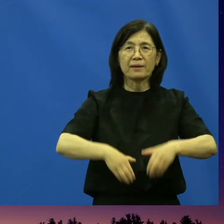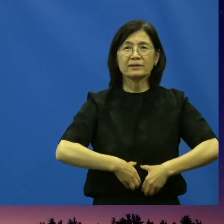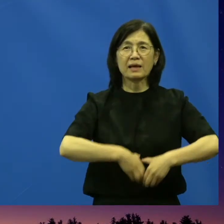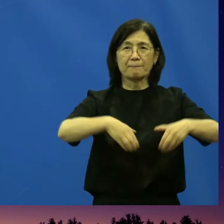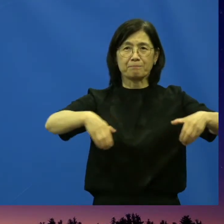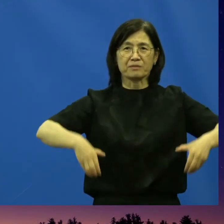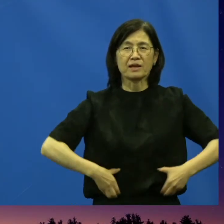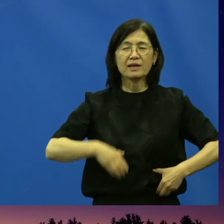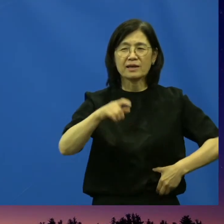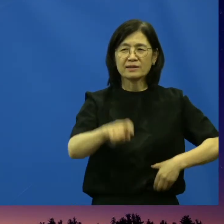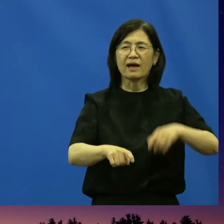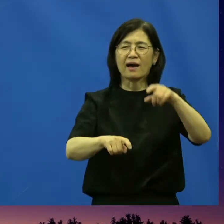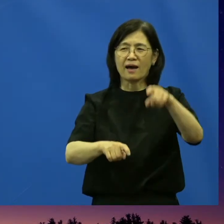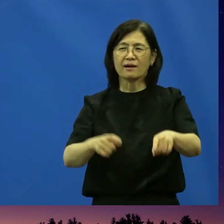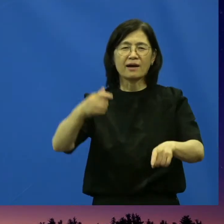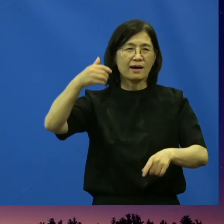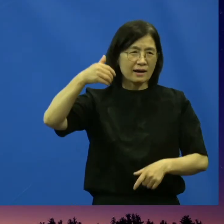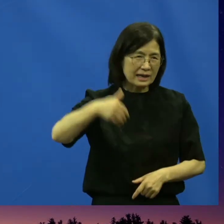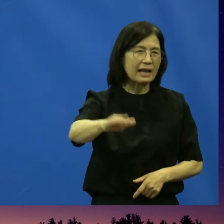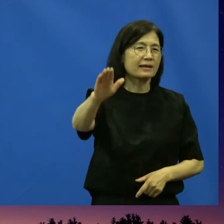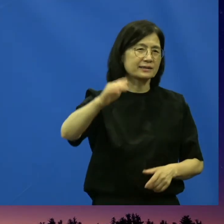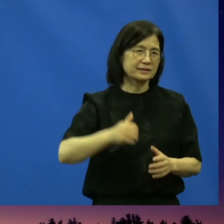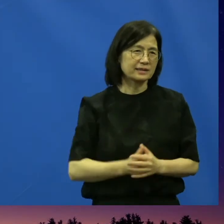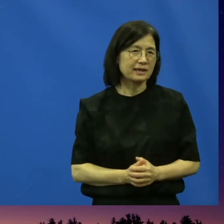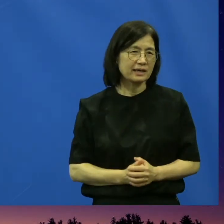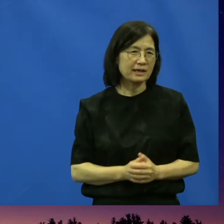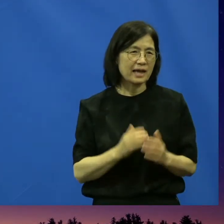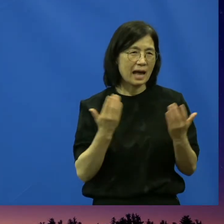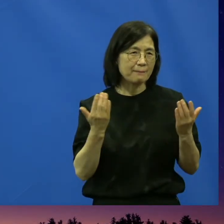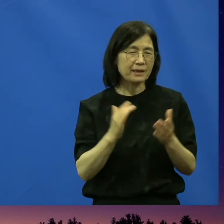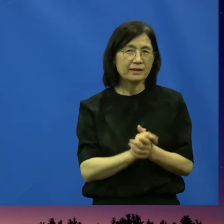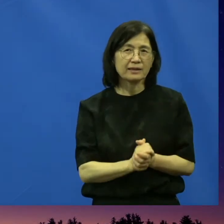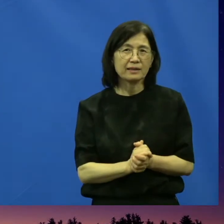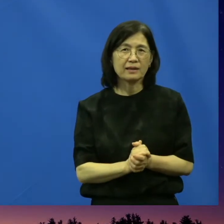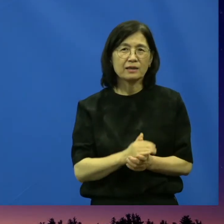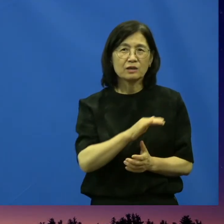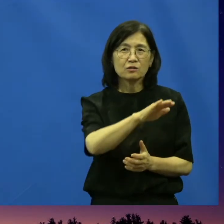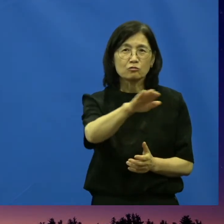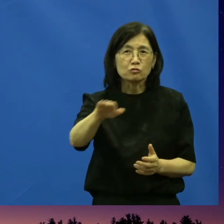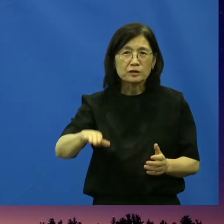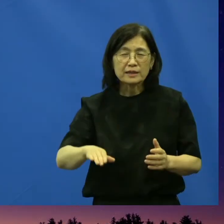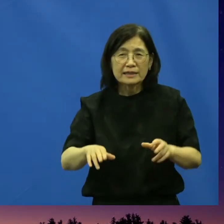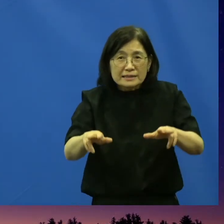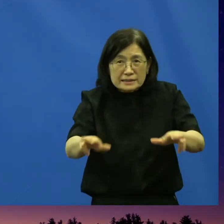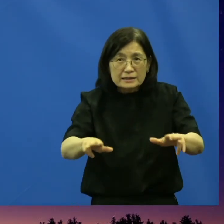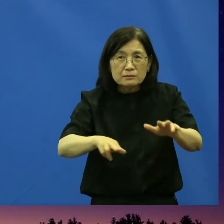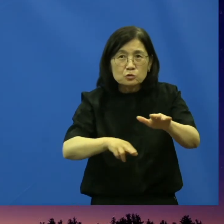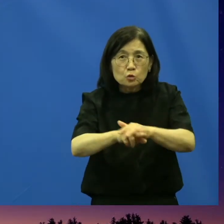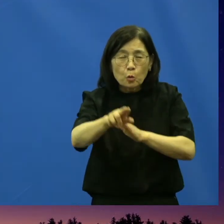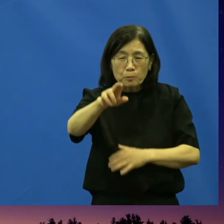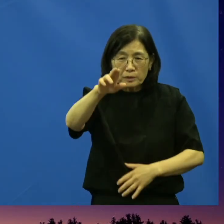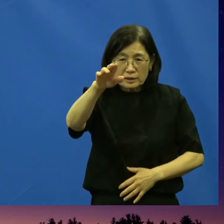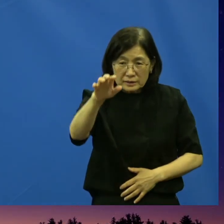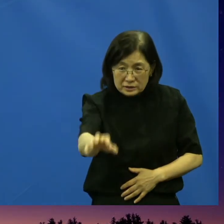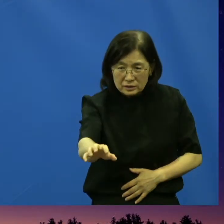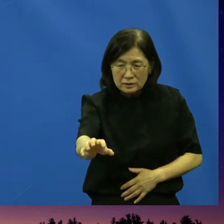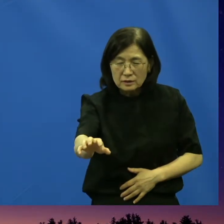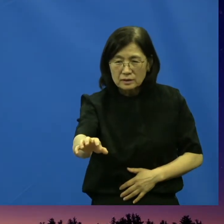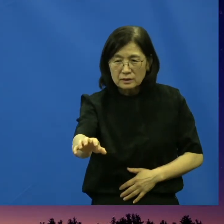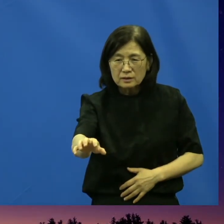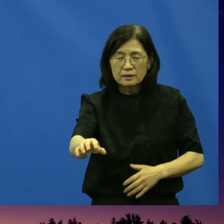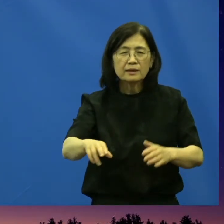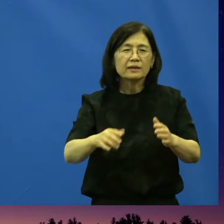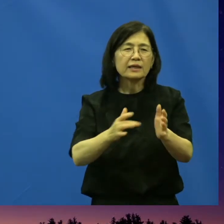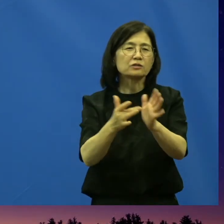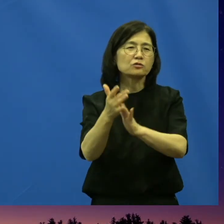담대히 나아갈 것이니라. 오늘날 우리의 도피성은 은혜의 보좌, 그 은혜의 보좌는 곧 예수